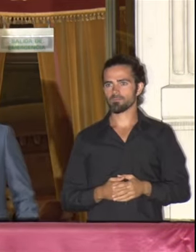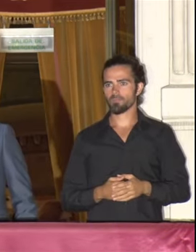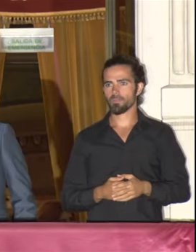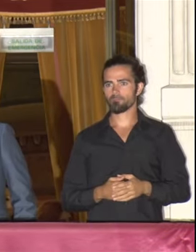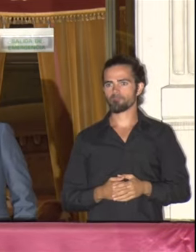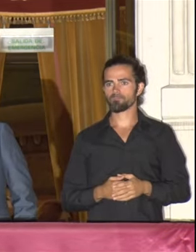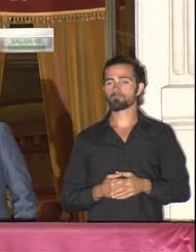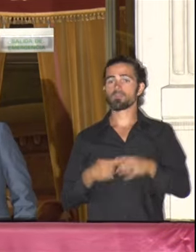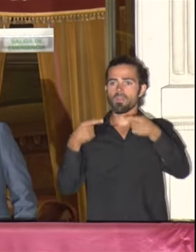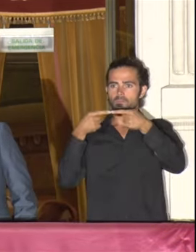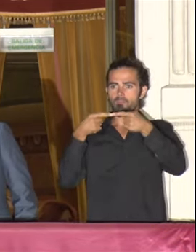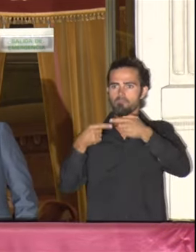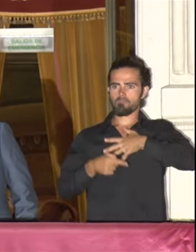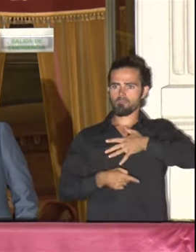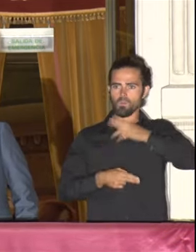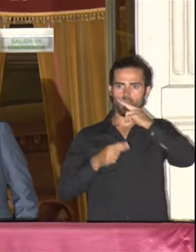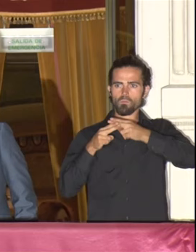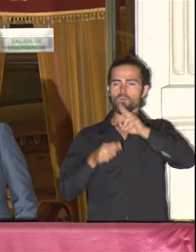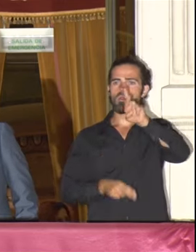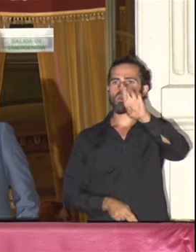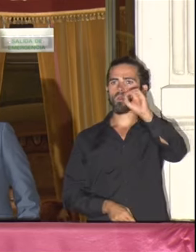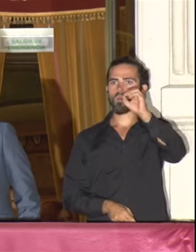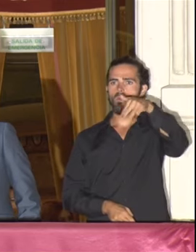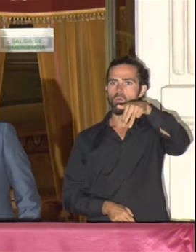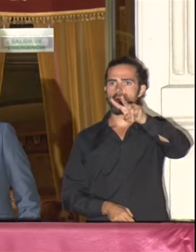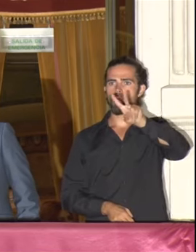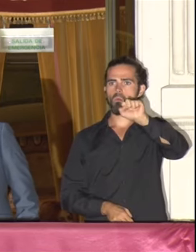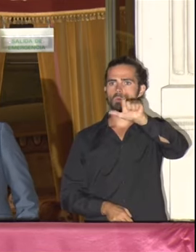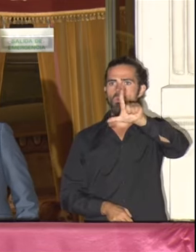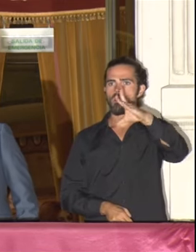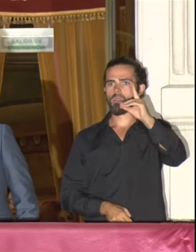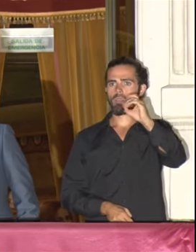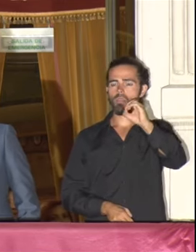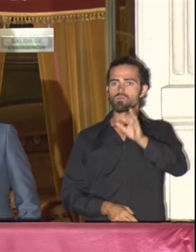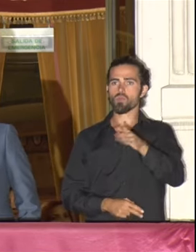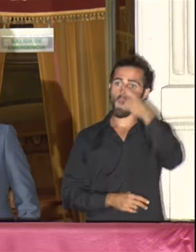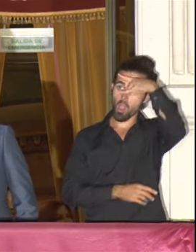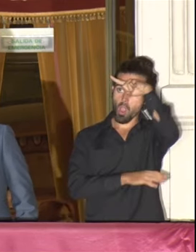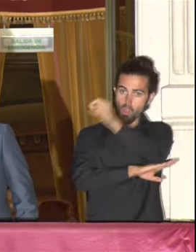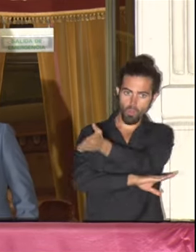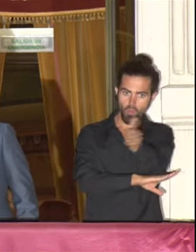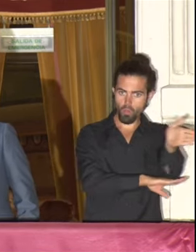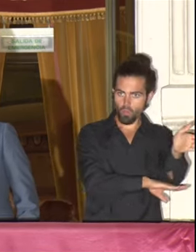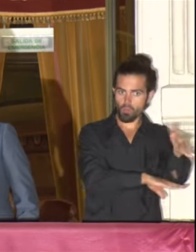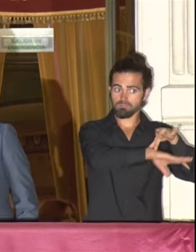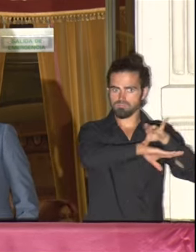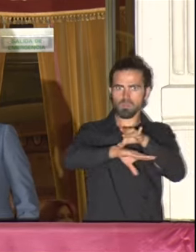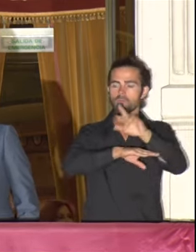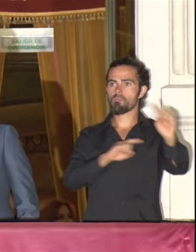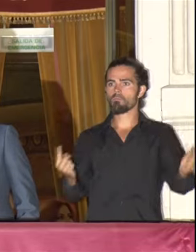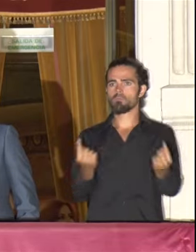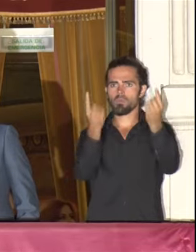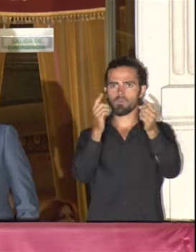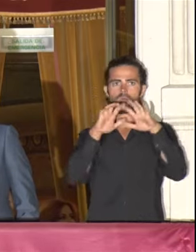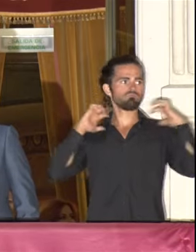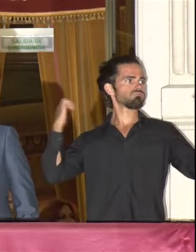Mi tío Romualdo me llevó a los toros por primera vez. La verdad es que quedé deslumbrado por